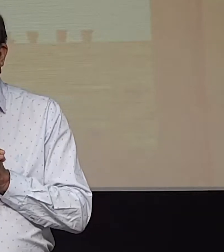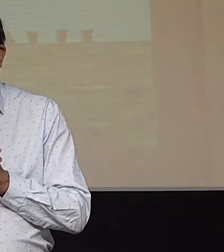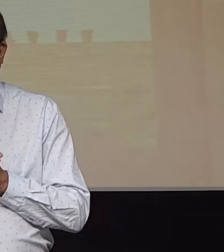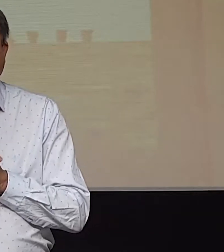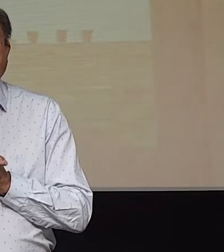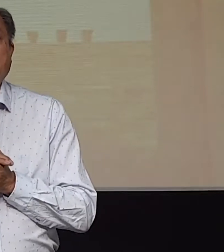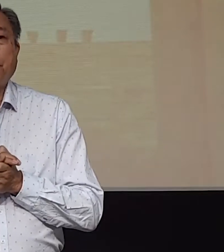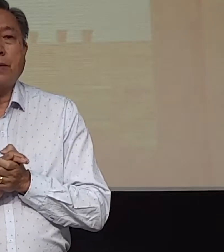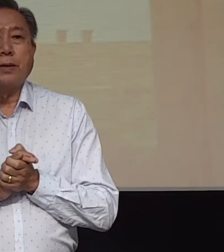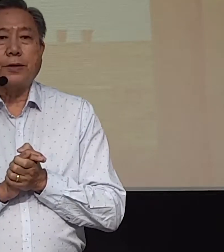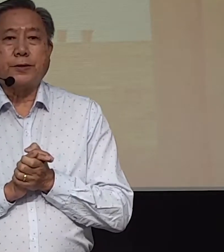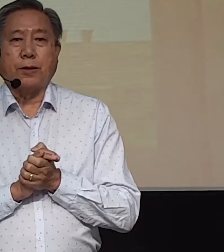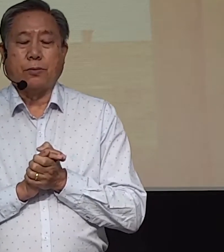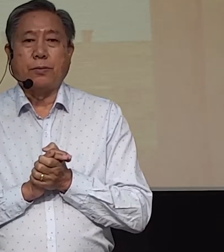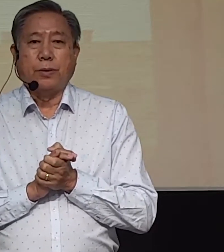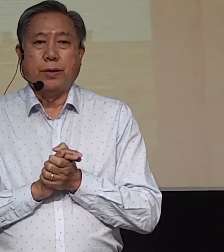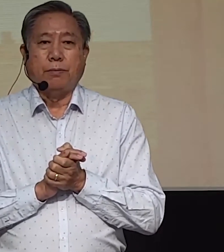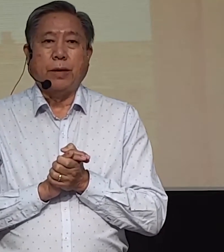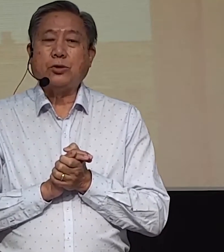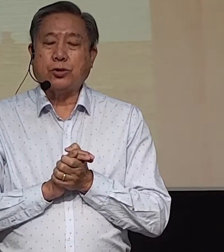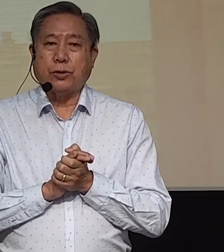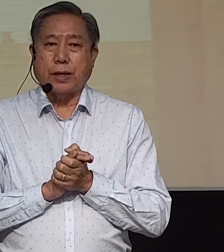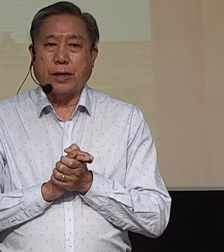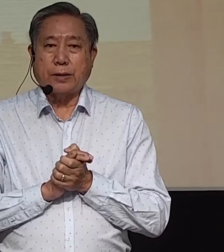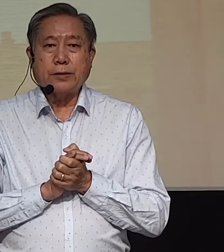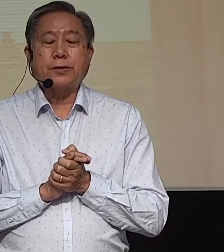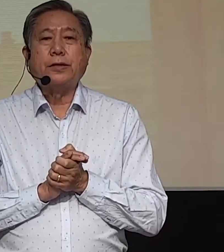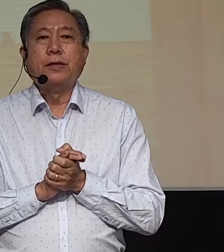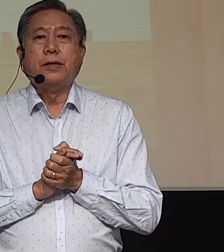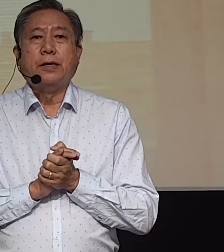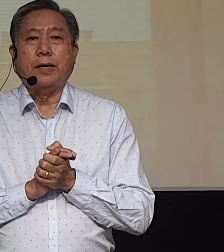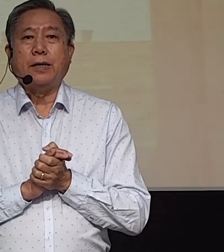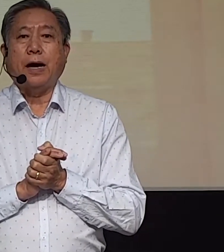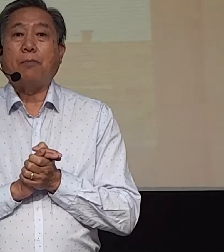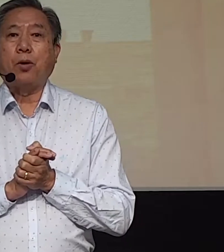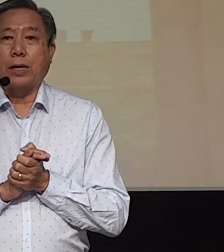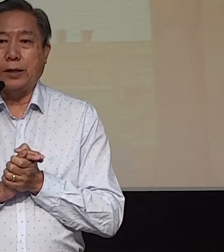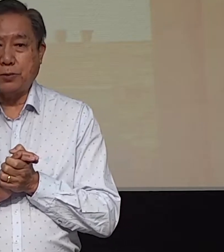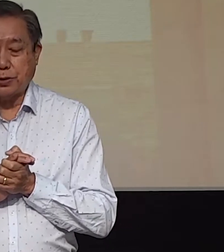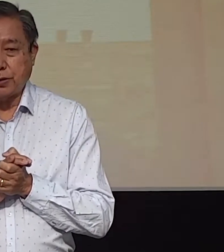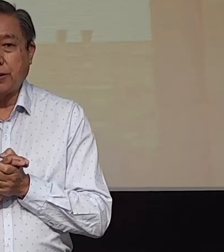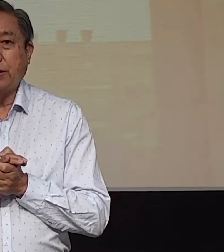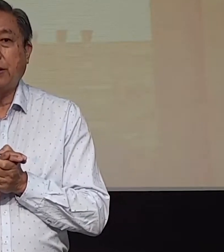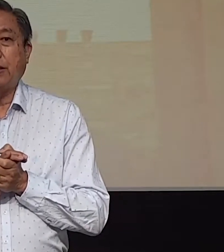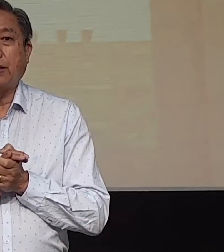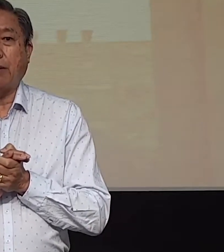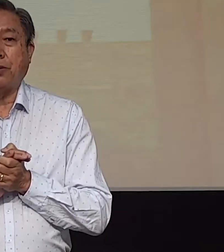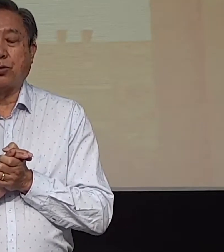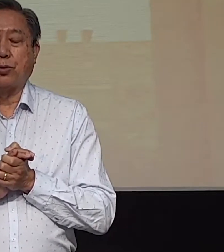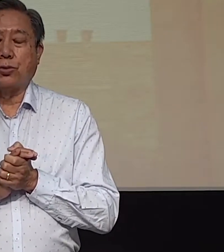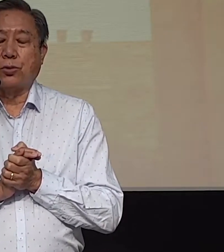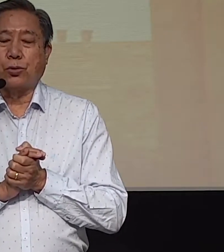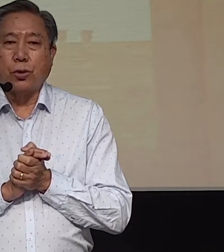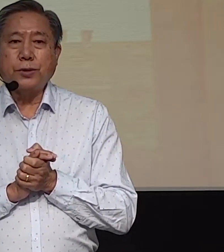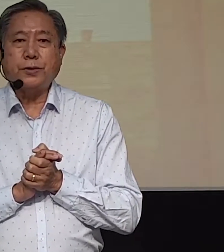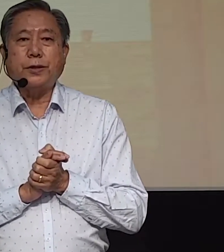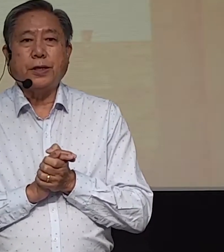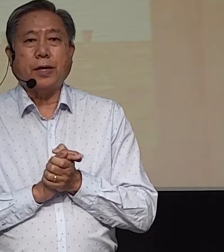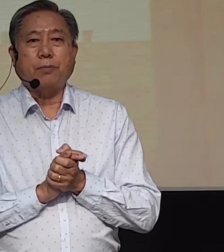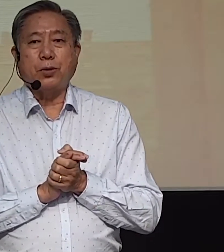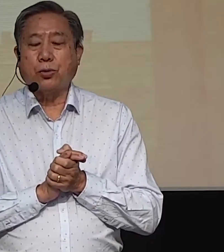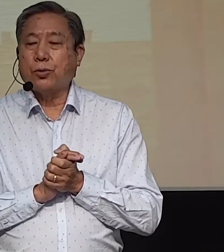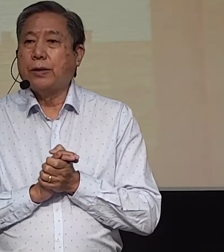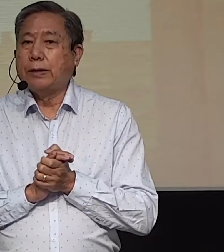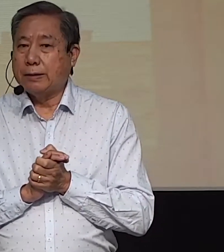da Ásia que são mencionadas em Apocalipse, capítulo 2